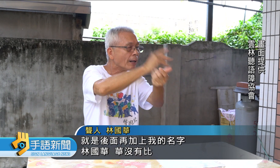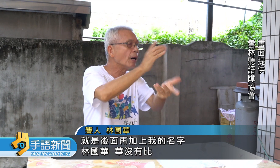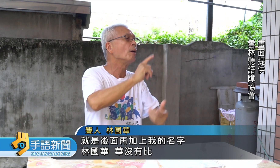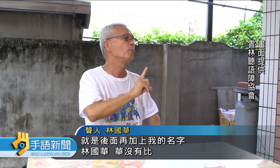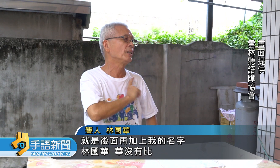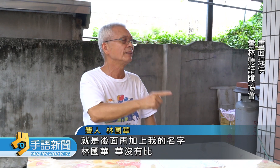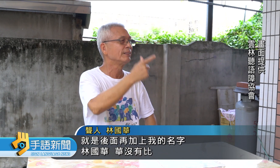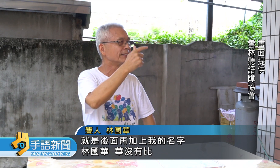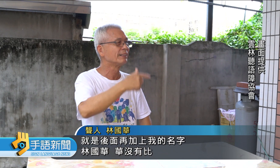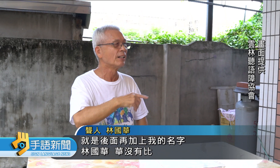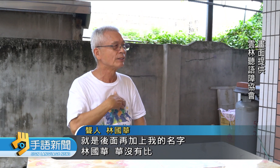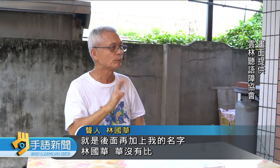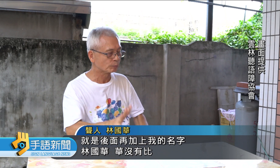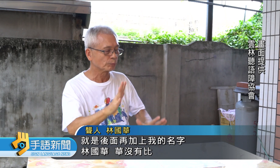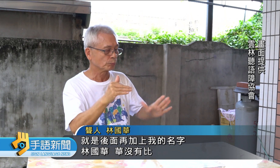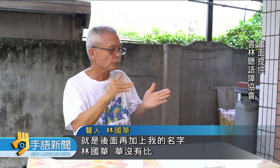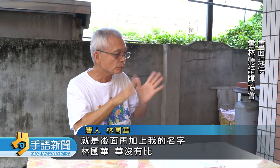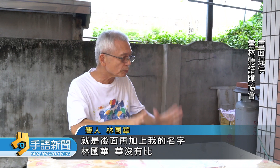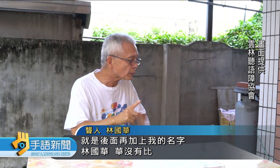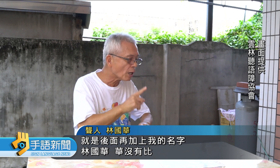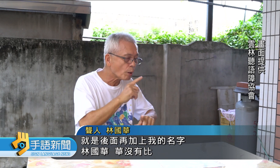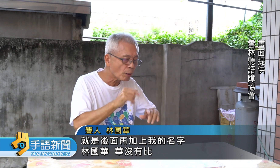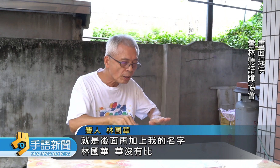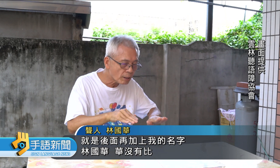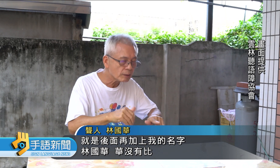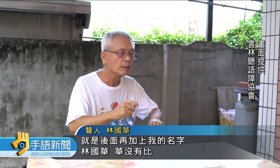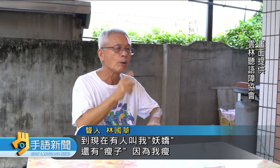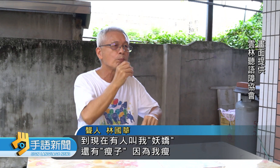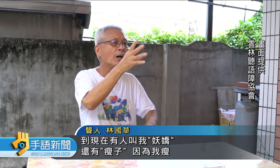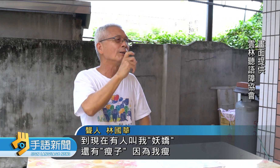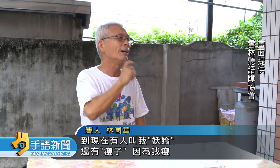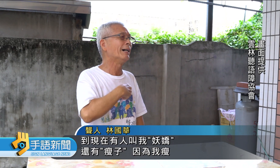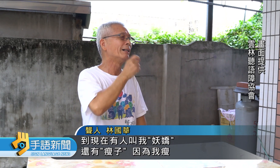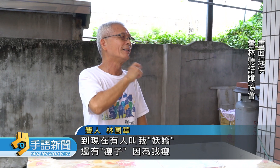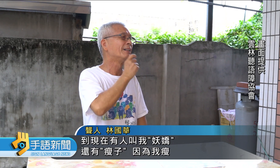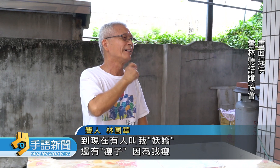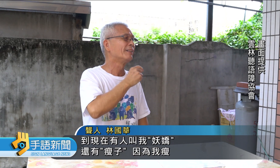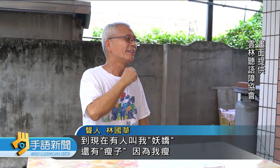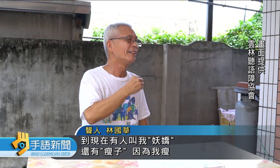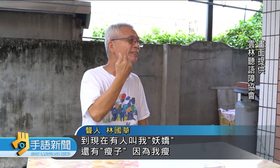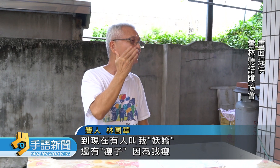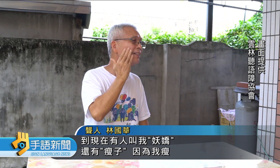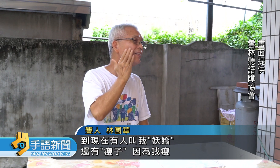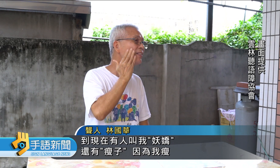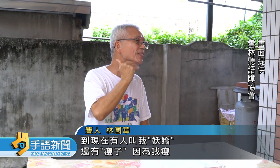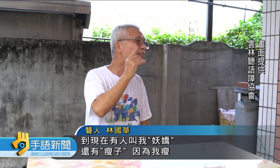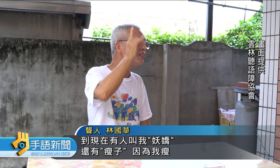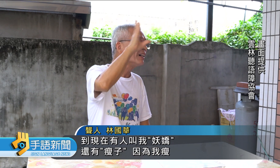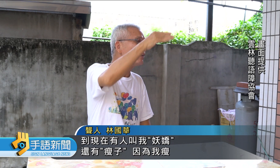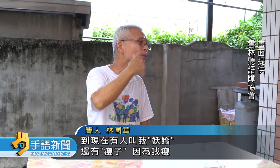字林国华，华没有笔。到现在有人叫我腰娇，还有瘦子，因为我